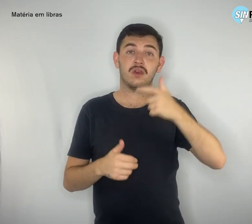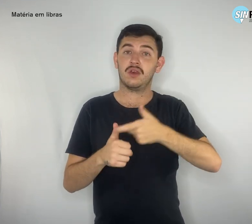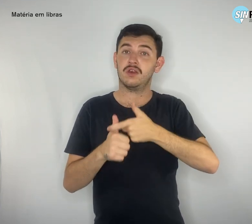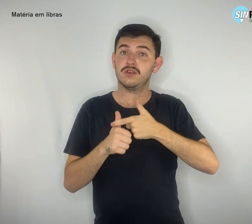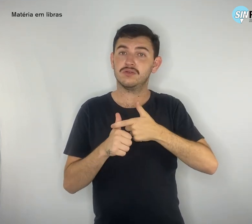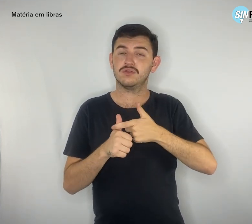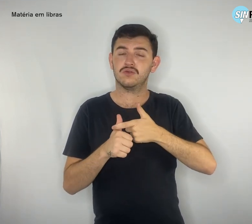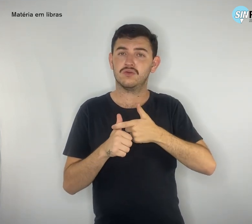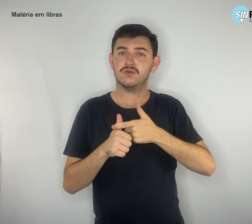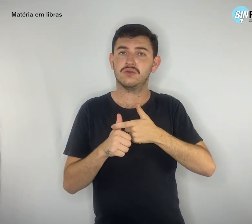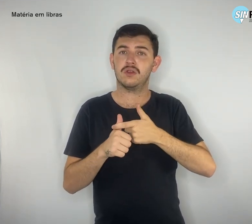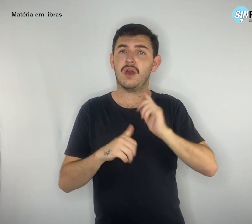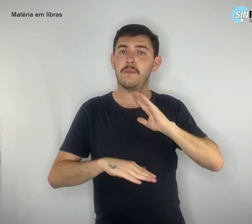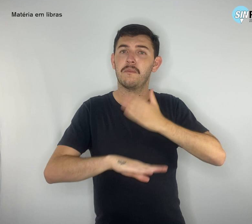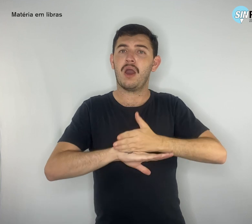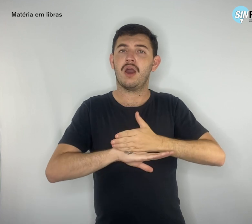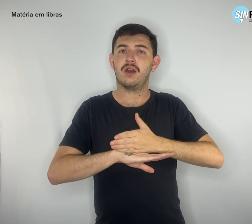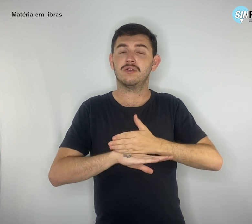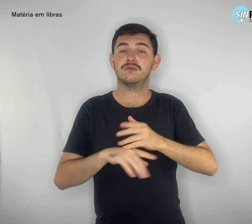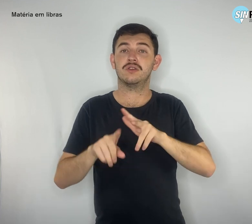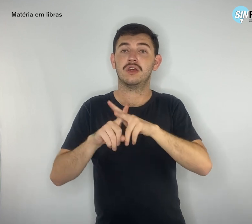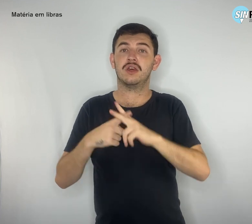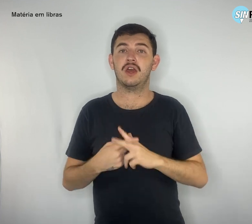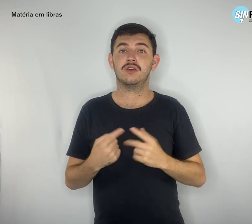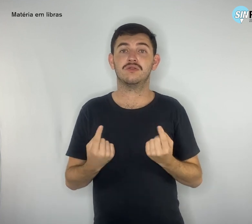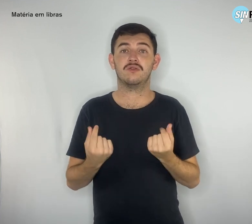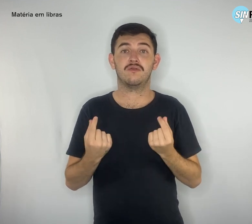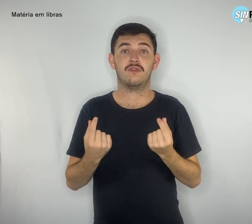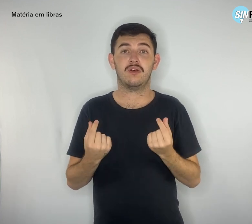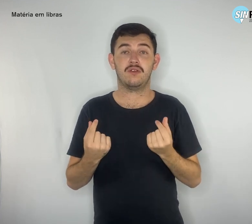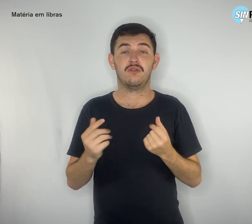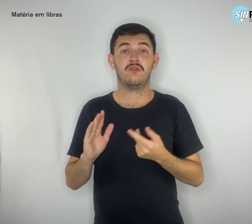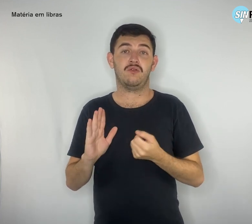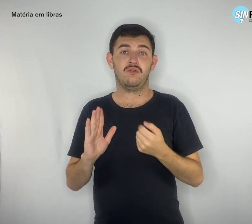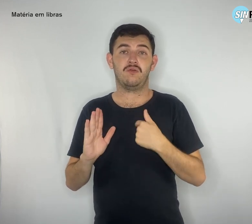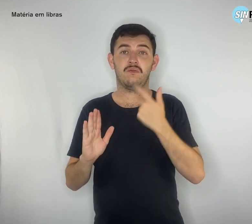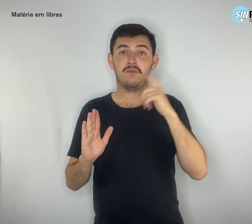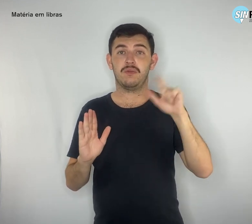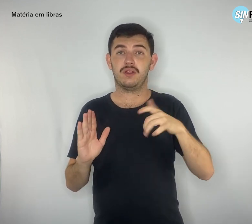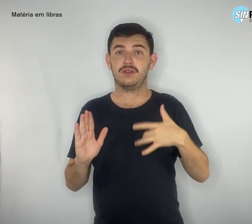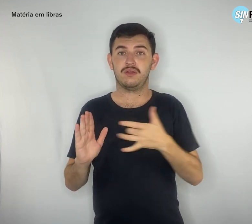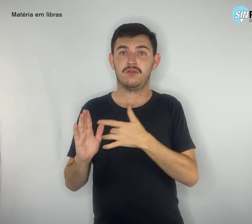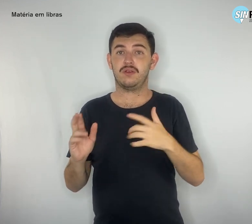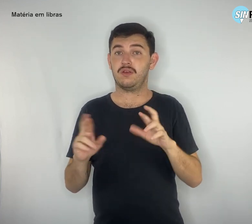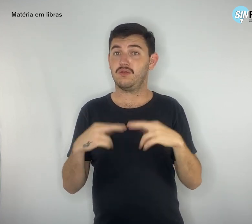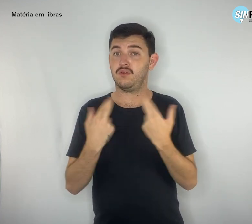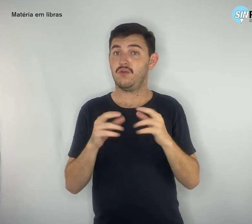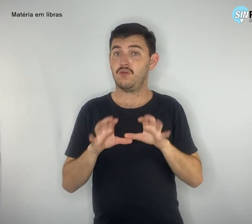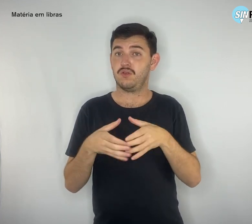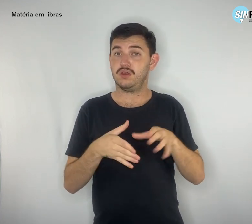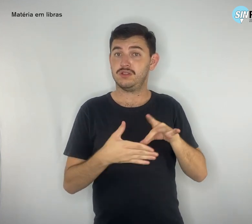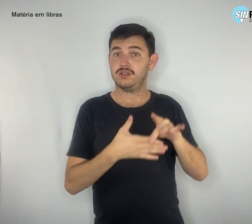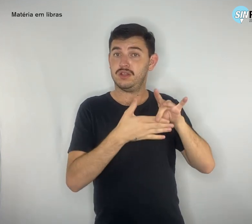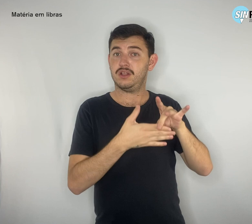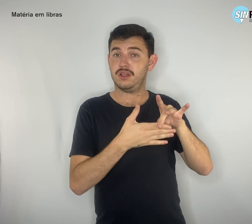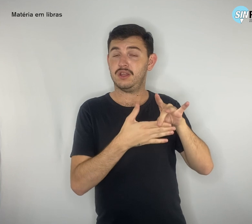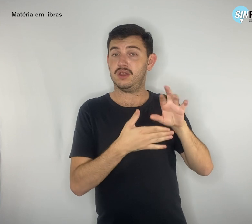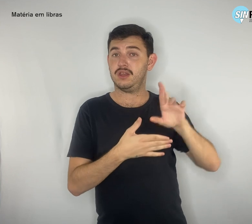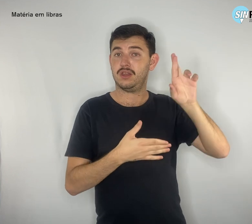plano de saúde reunião com colégio de líderes da câmara legislativa e reunião no